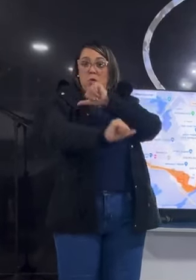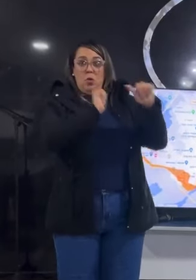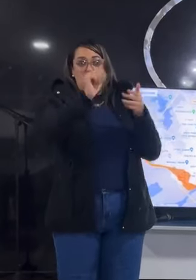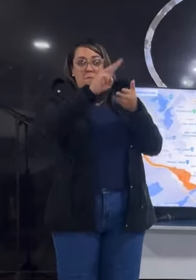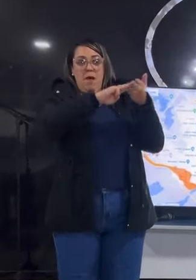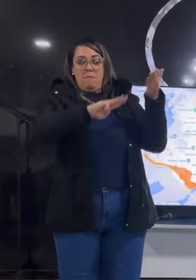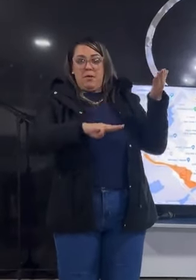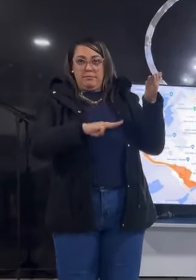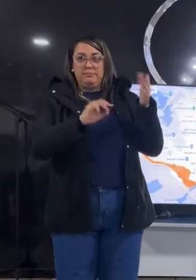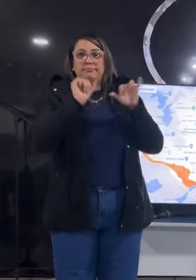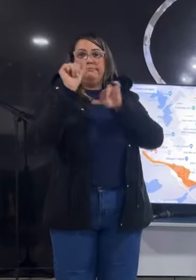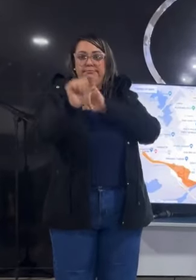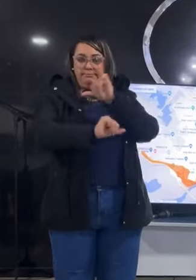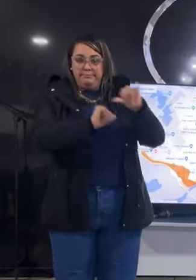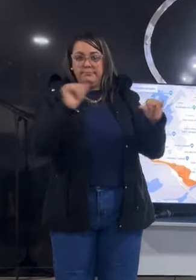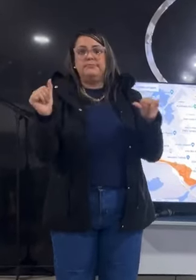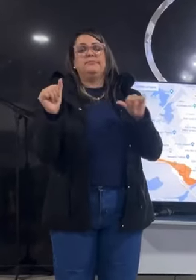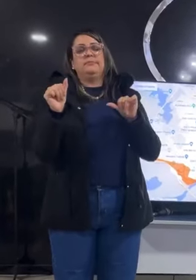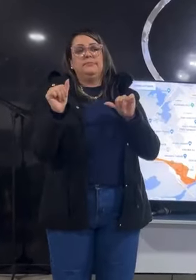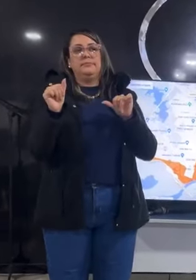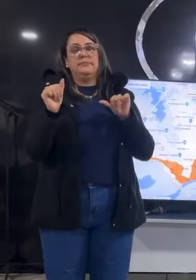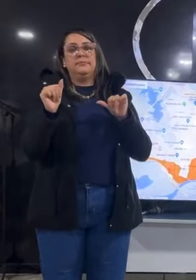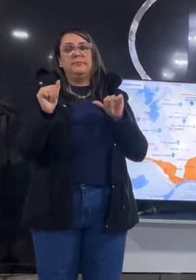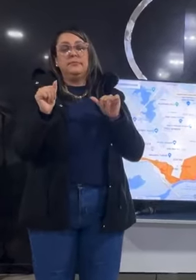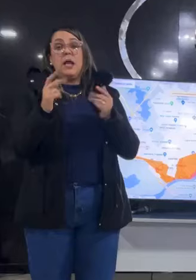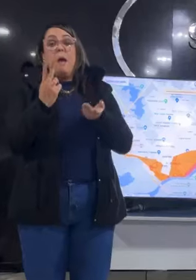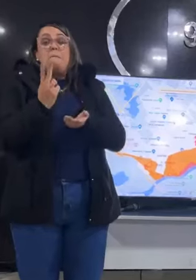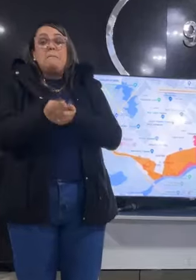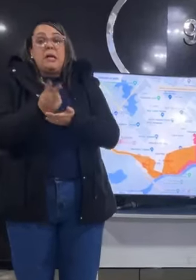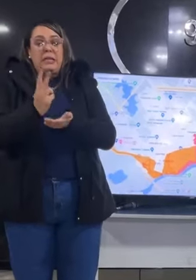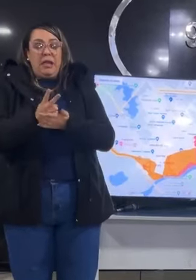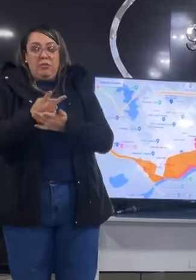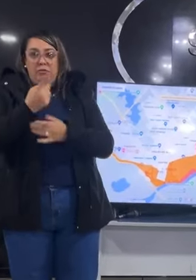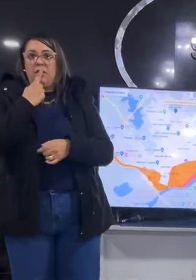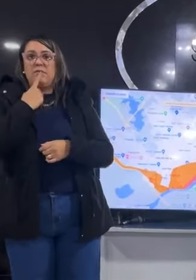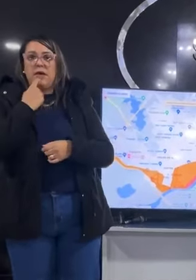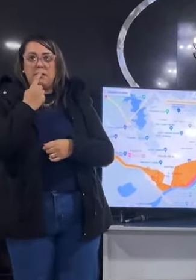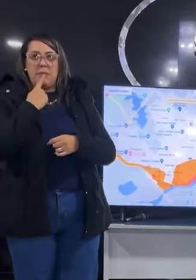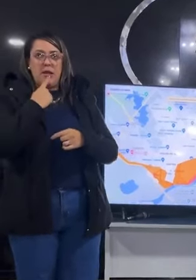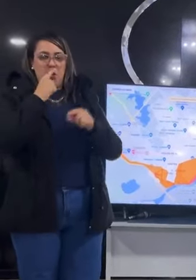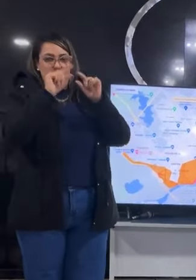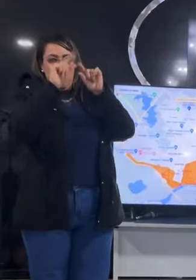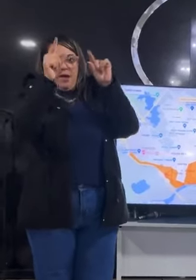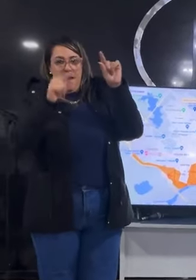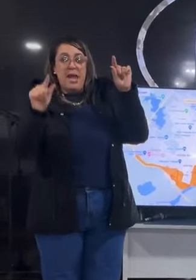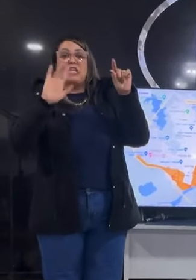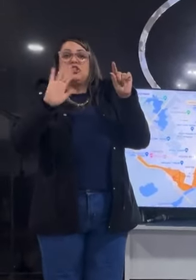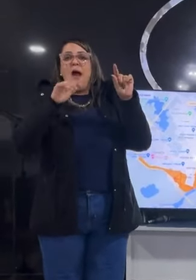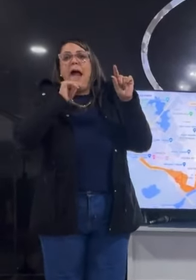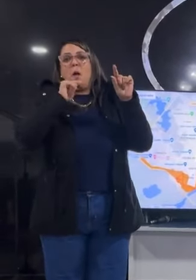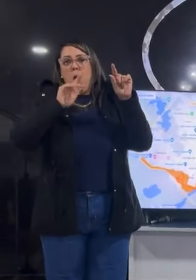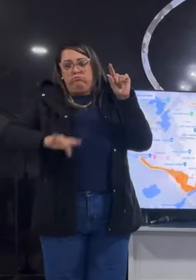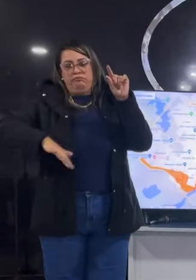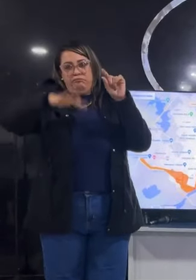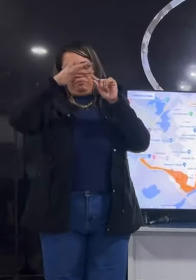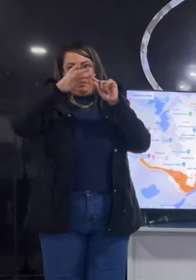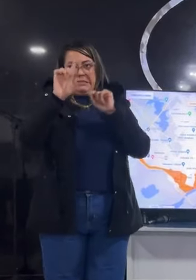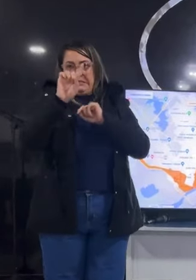no mapa nós tivemos em vermelho as áreas alagadas as